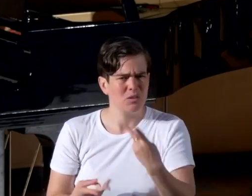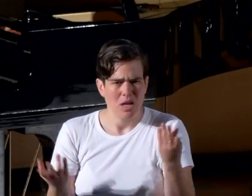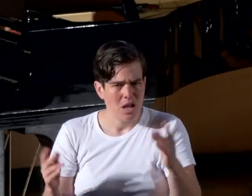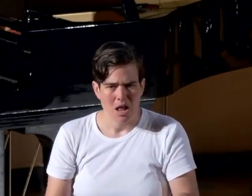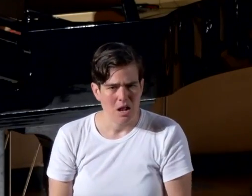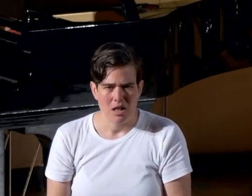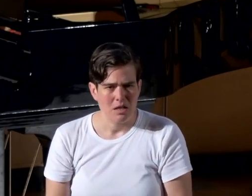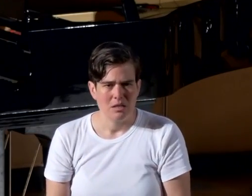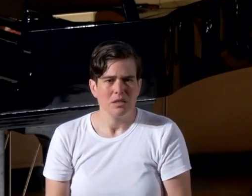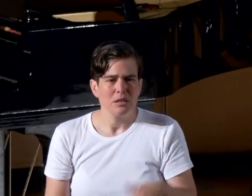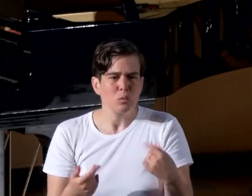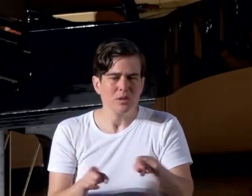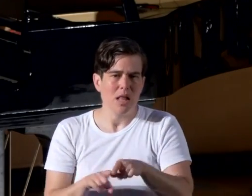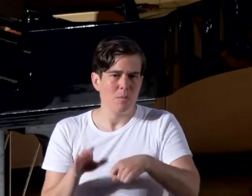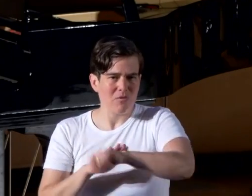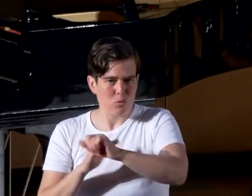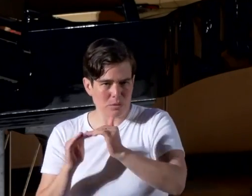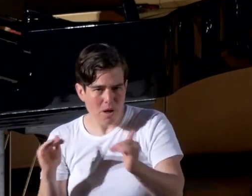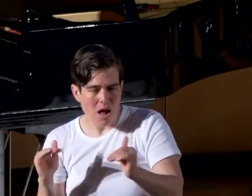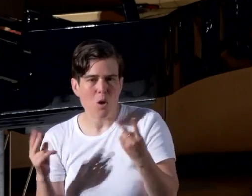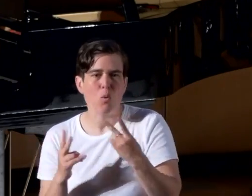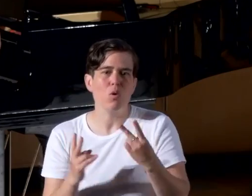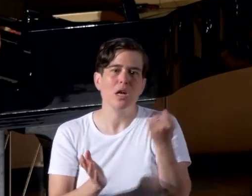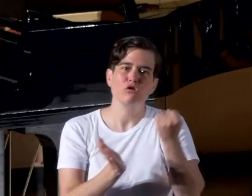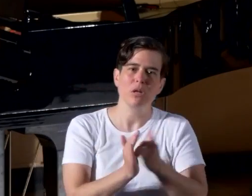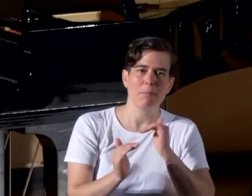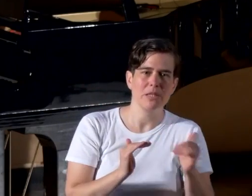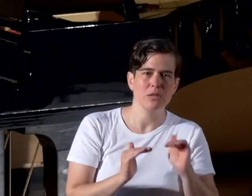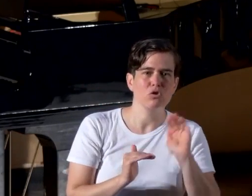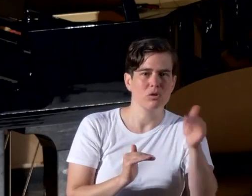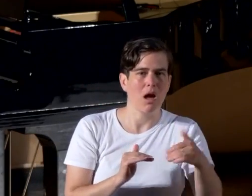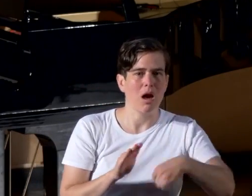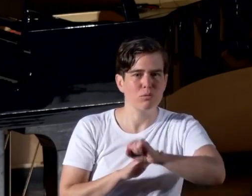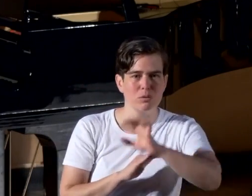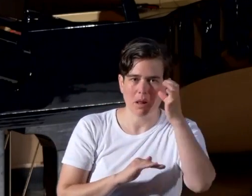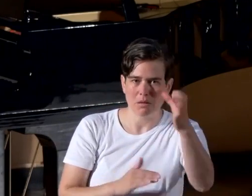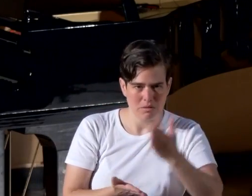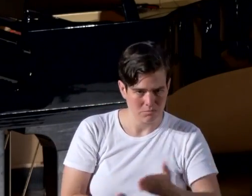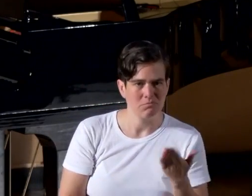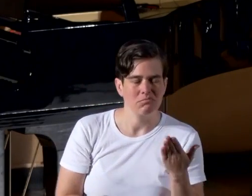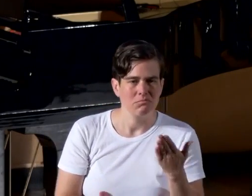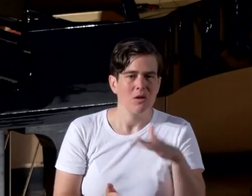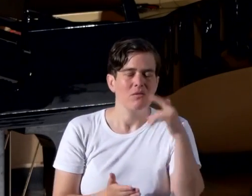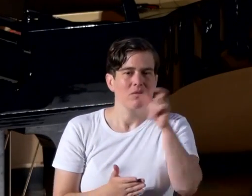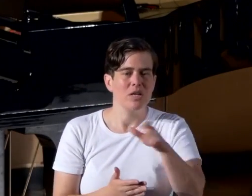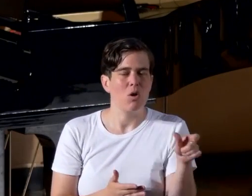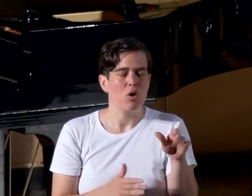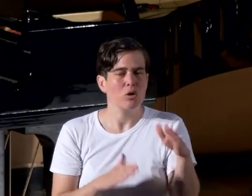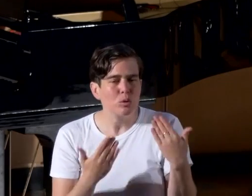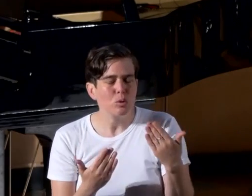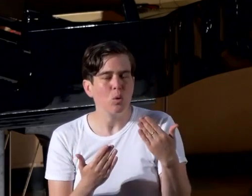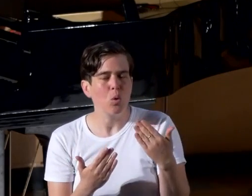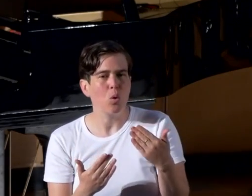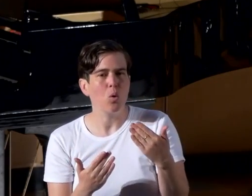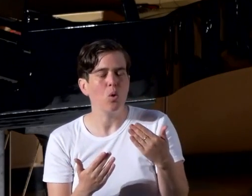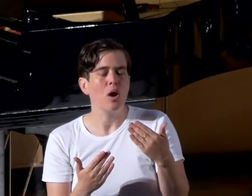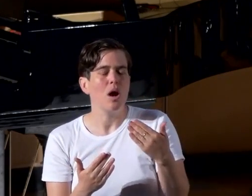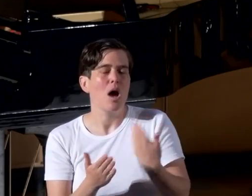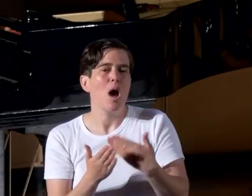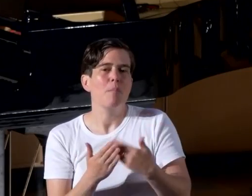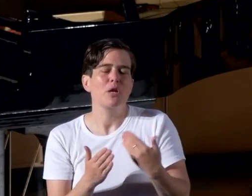gilt eben auch auf dem Fußballplatz und am Stammtisch nach dem Spiel. Zu viele Leute wissen noch nicht, dass HIV durch eine Blutgrätsche